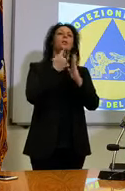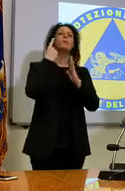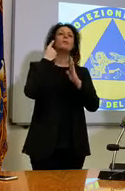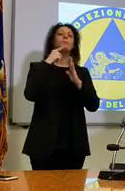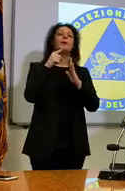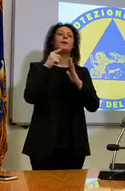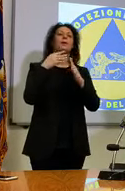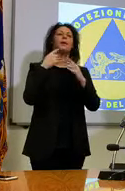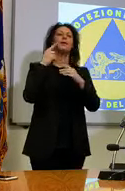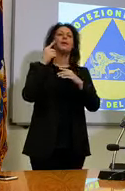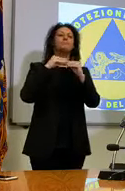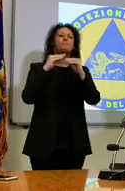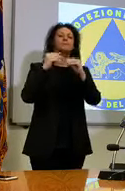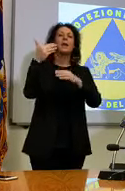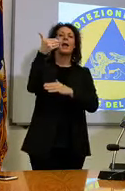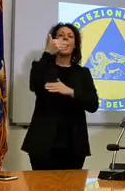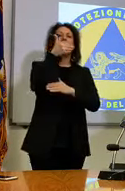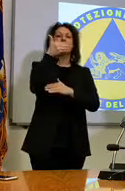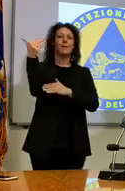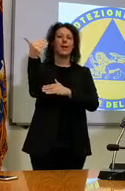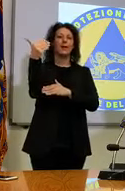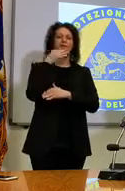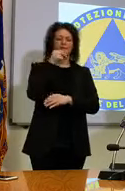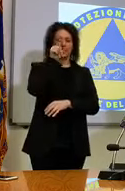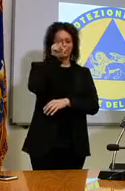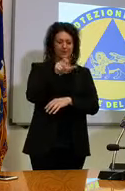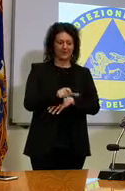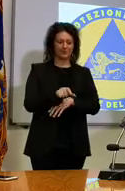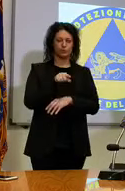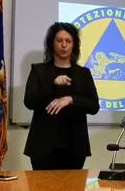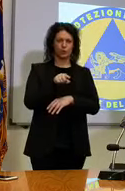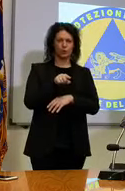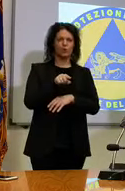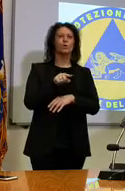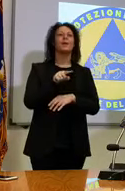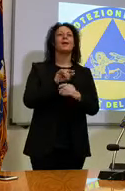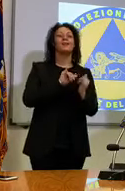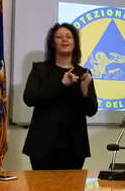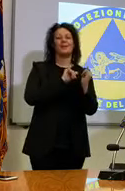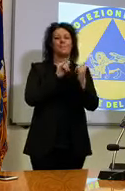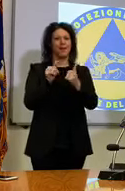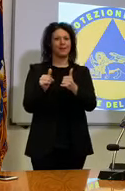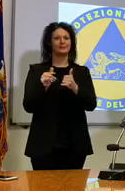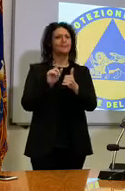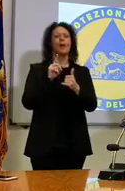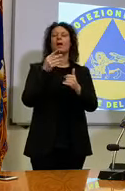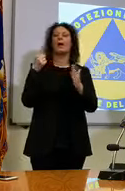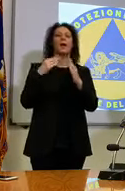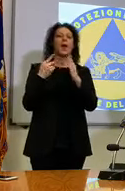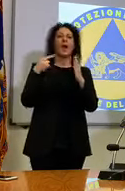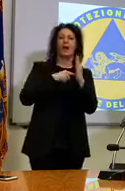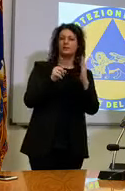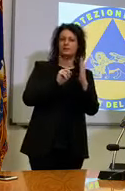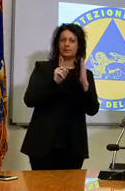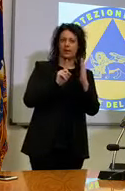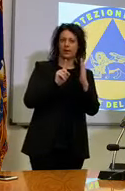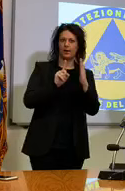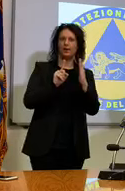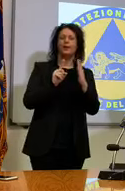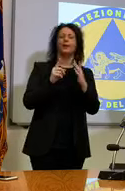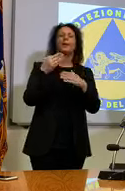convalescenza i malati dimessi ma non ancora in grado di tornare a casa per ovvi motivi. Stiamo lavorando, rispondo anche a Nicolo